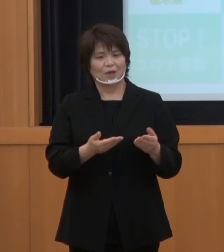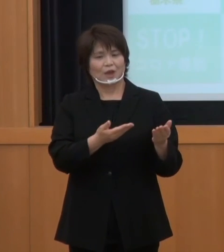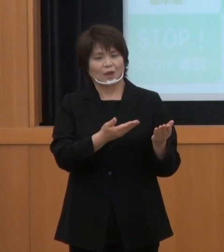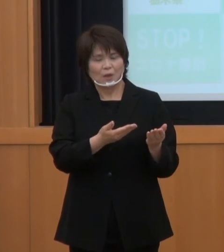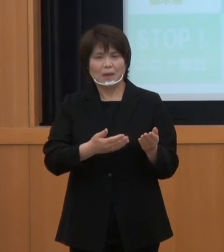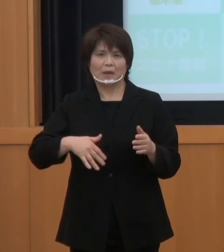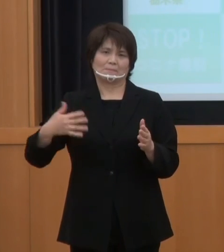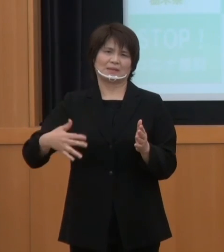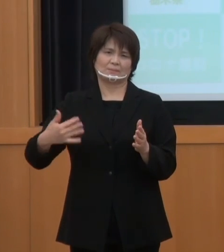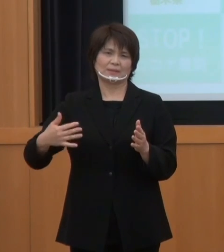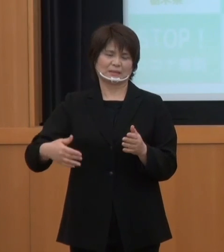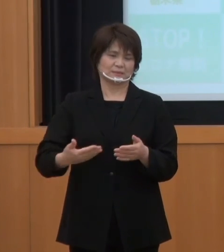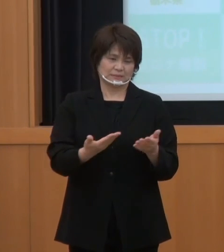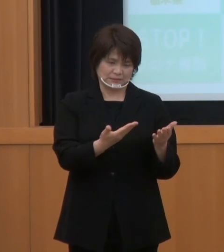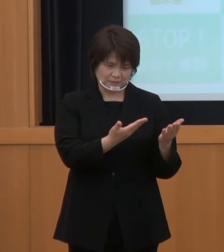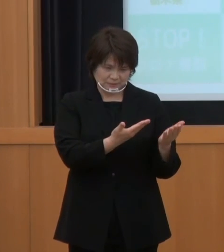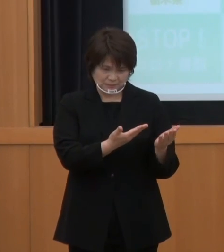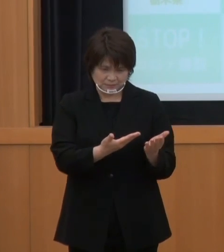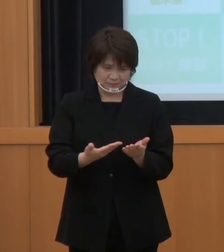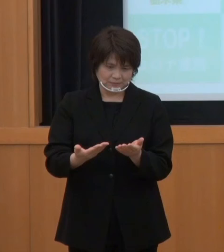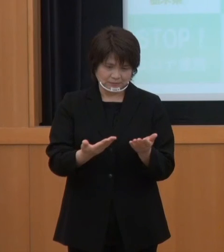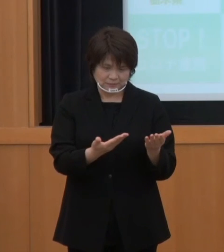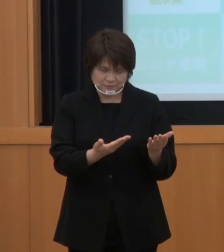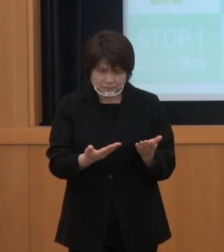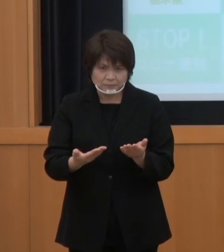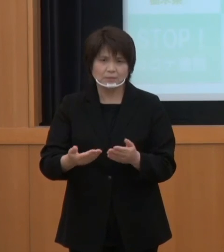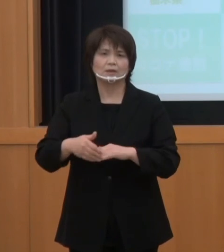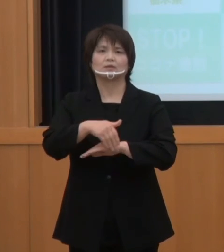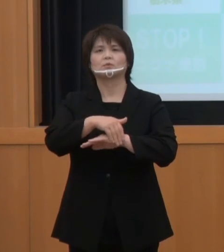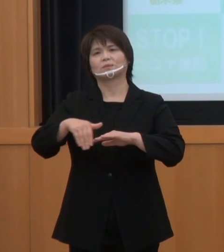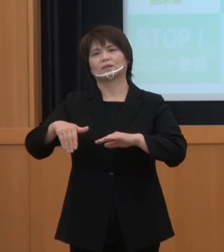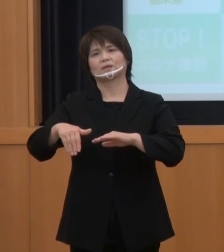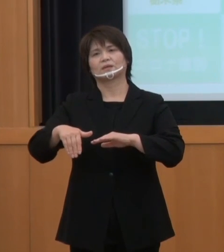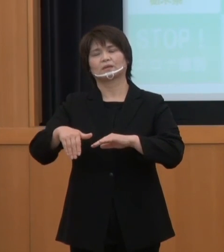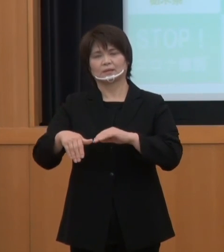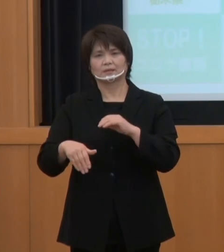出す 予定、まもなく出す予定と。で、